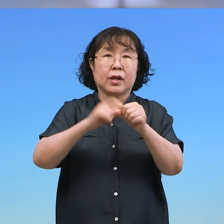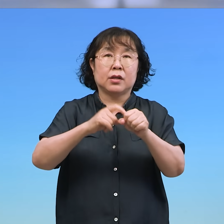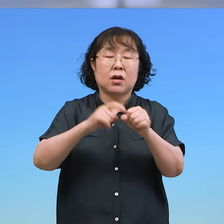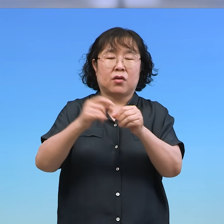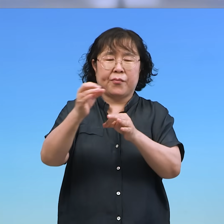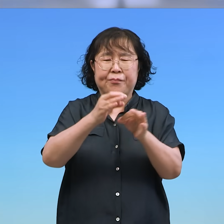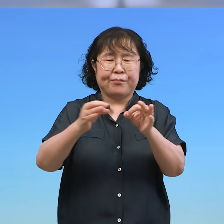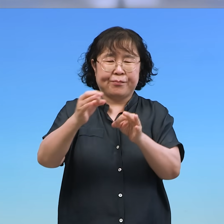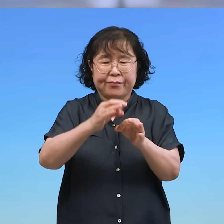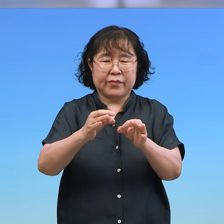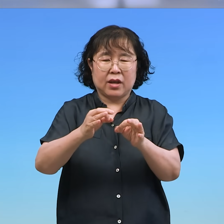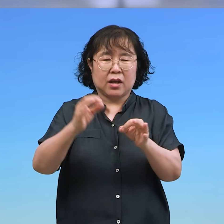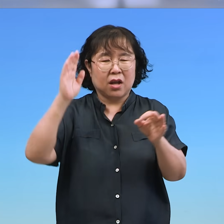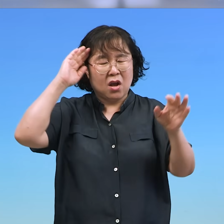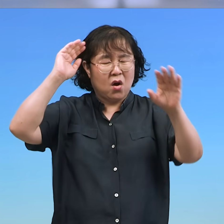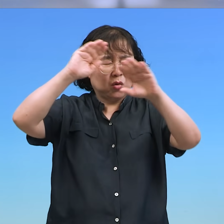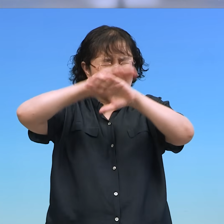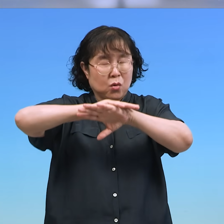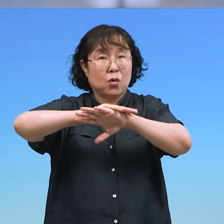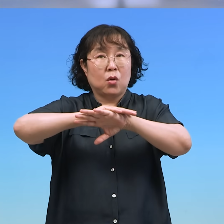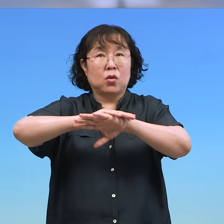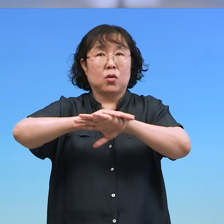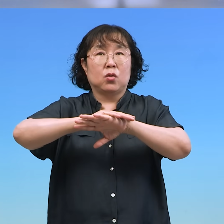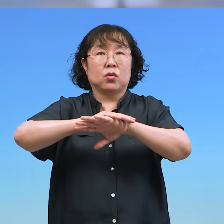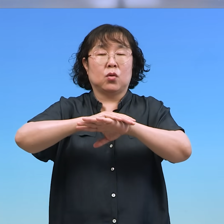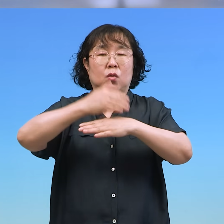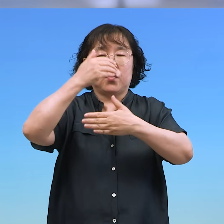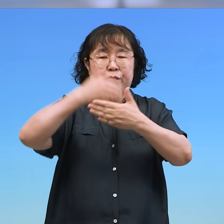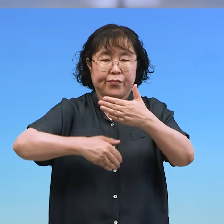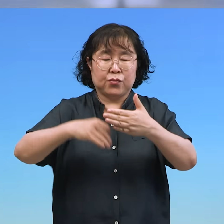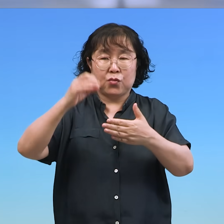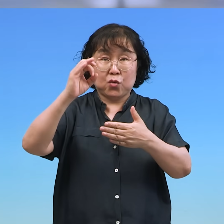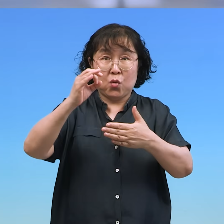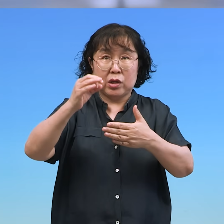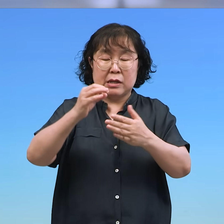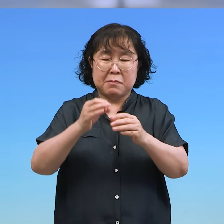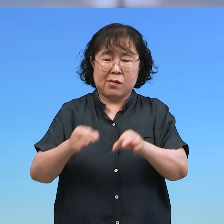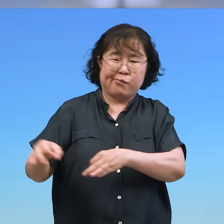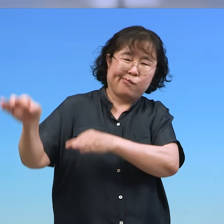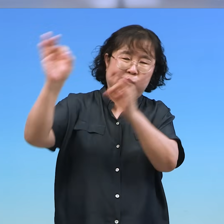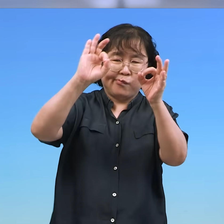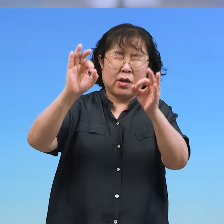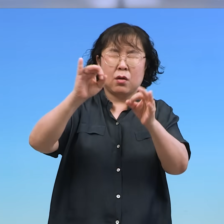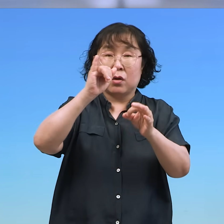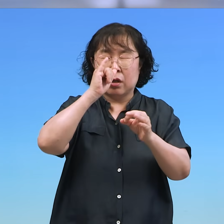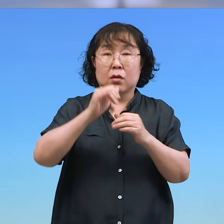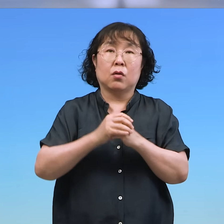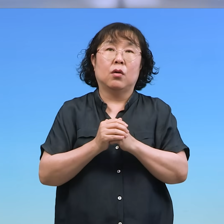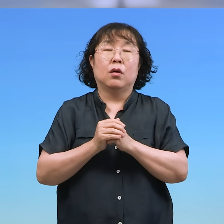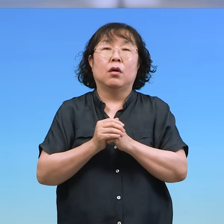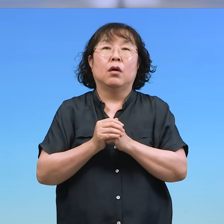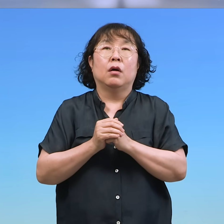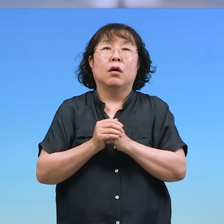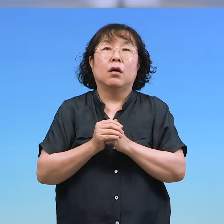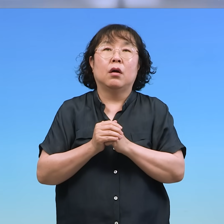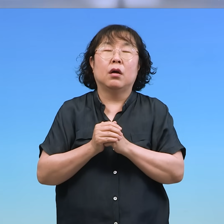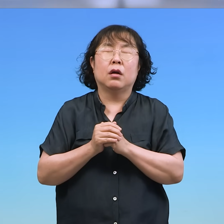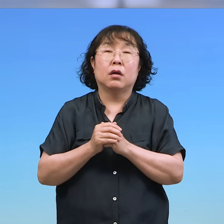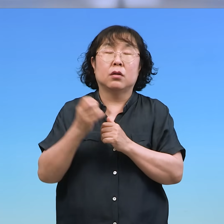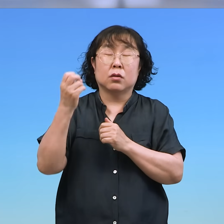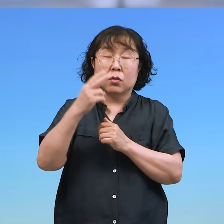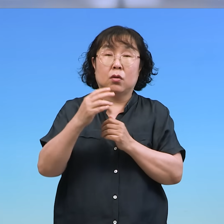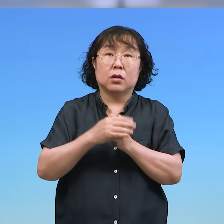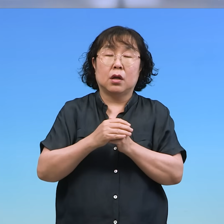세계적으로 경제 먹구름이 몰려오고 이자가 지금 급등하고 있고,